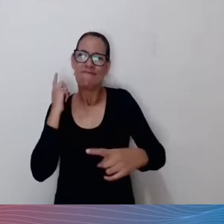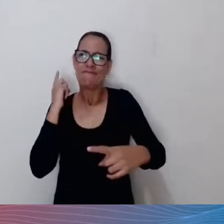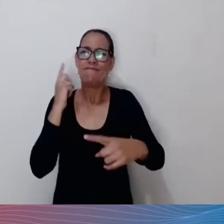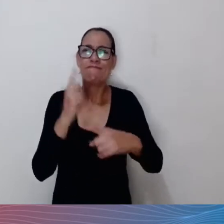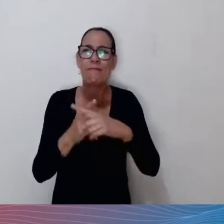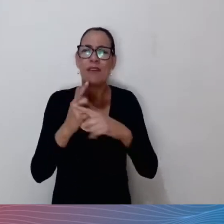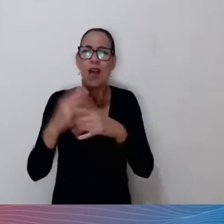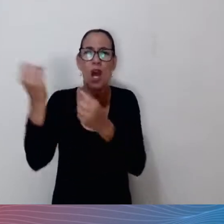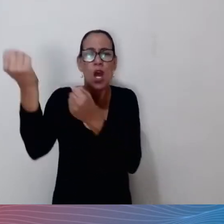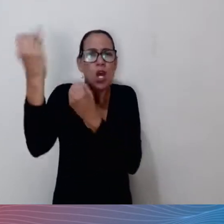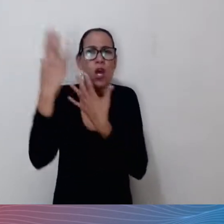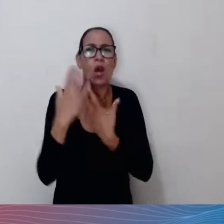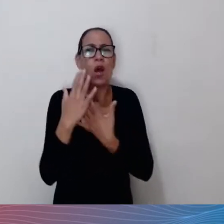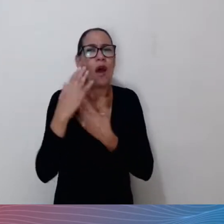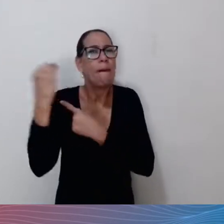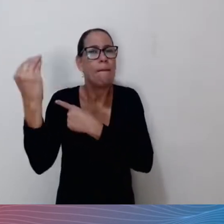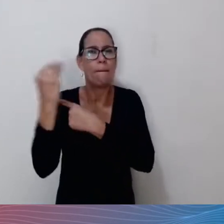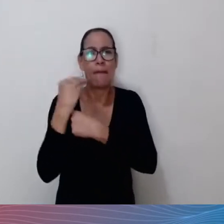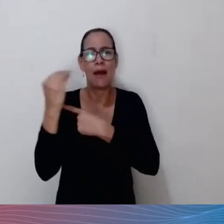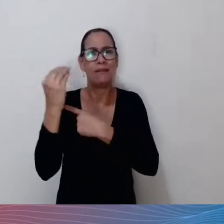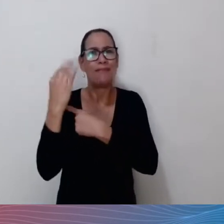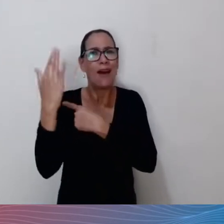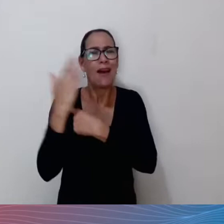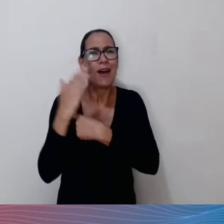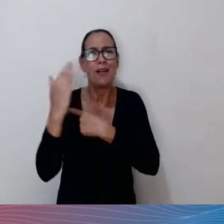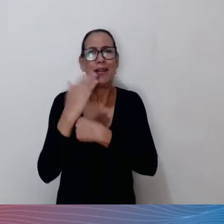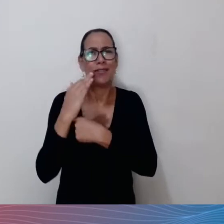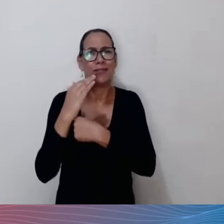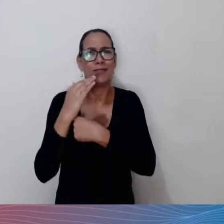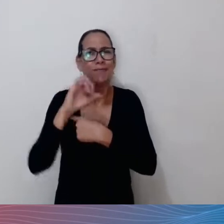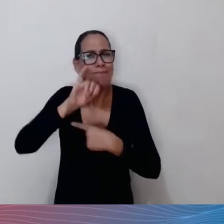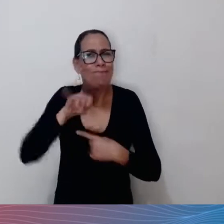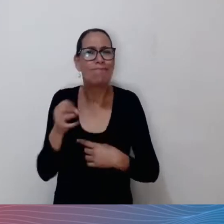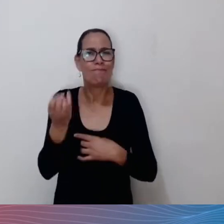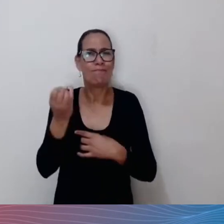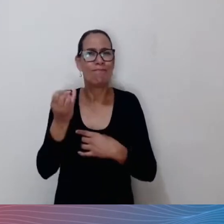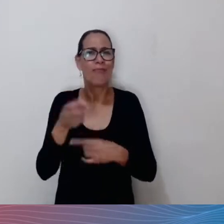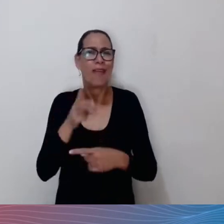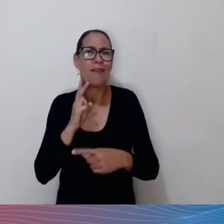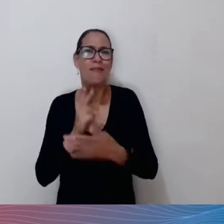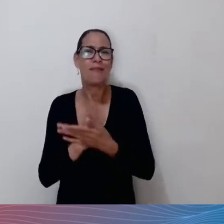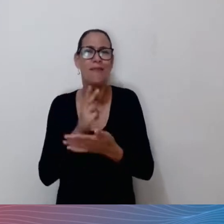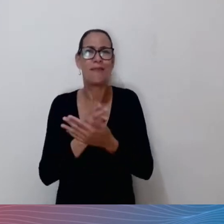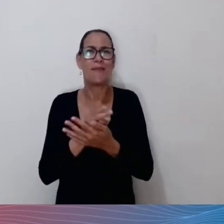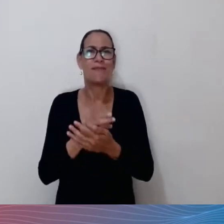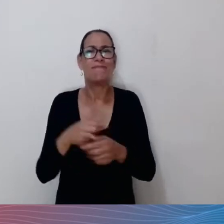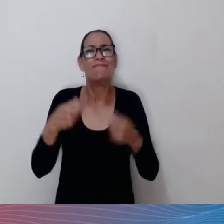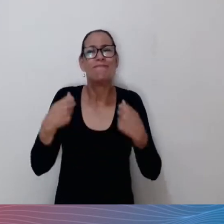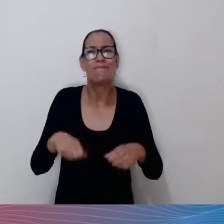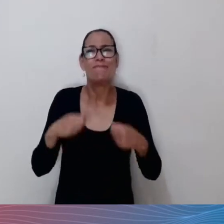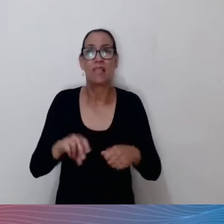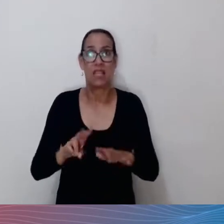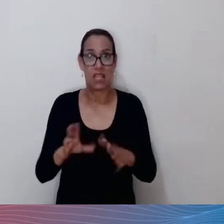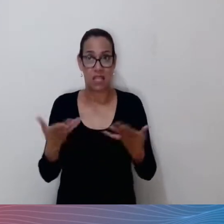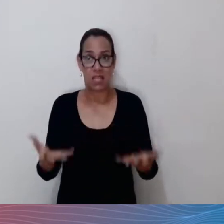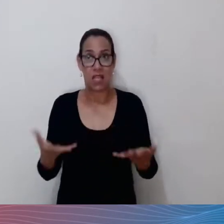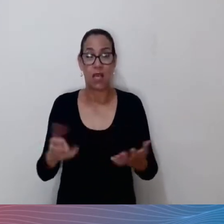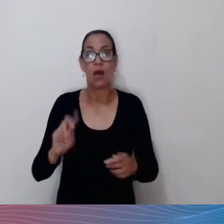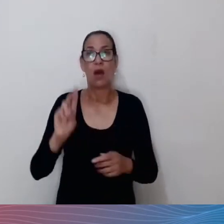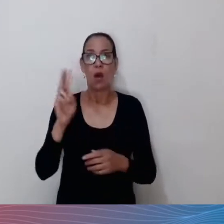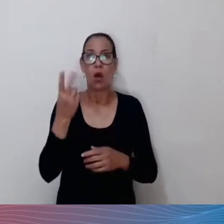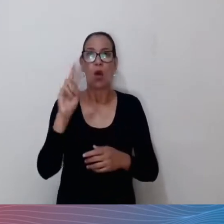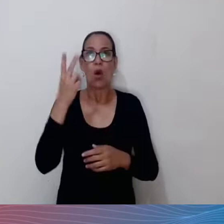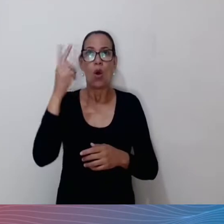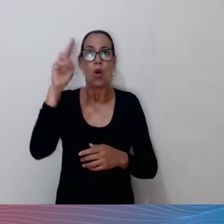ocasião oportuna. Portanto, queridos irmãos, valorizem a graça. Foi tão